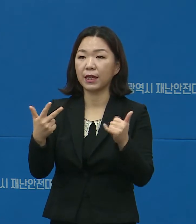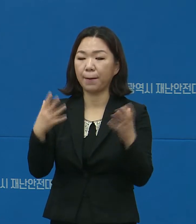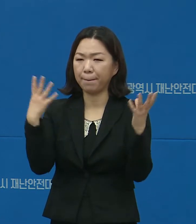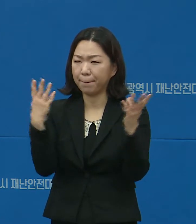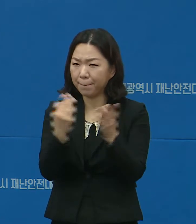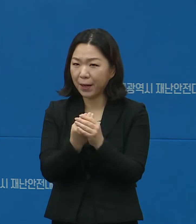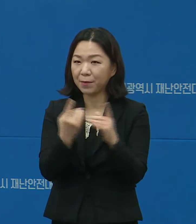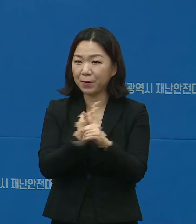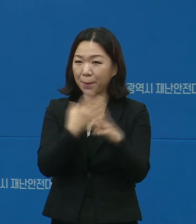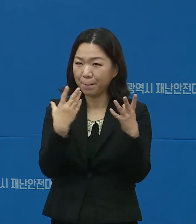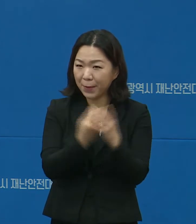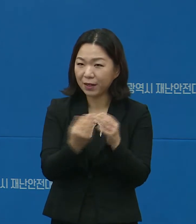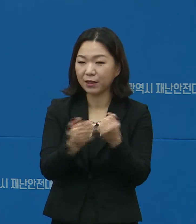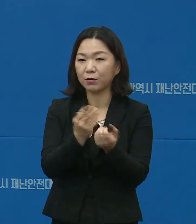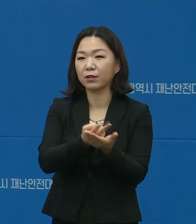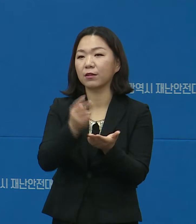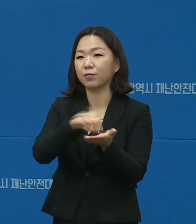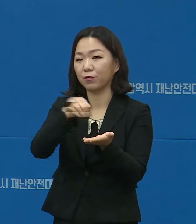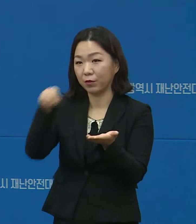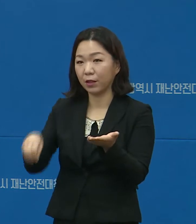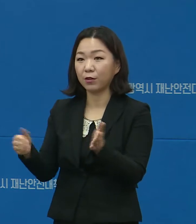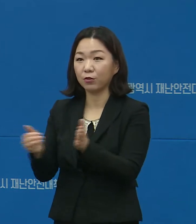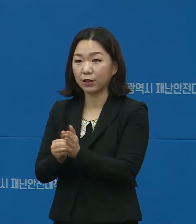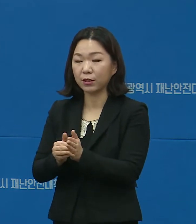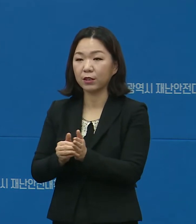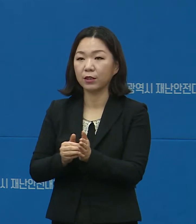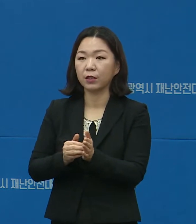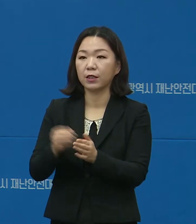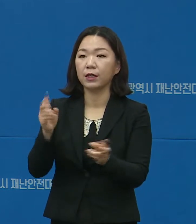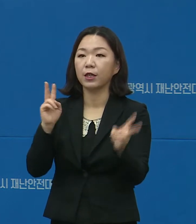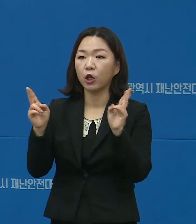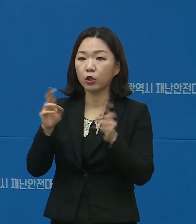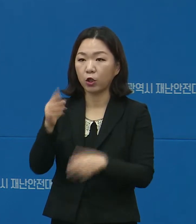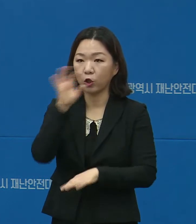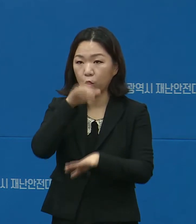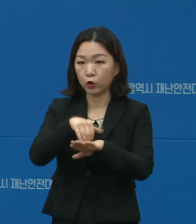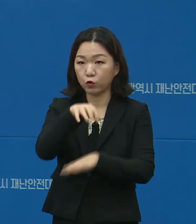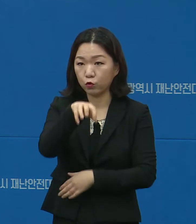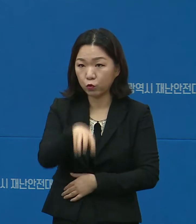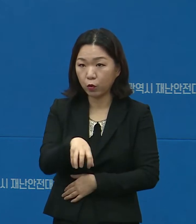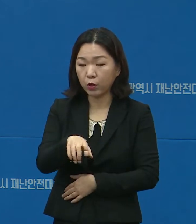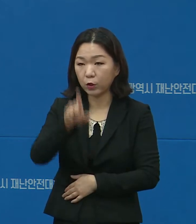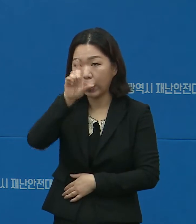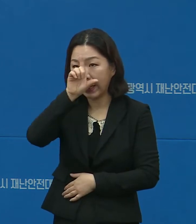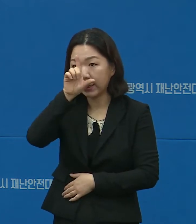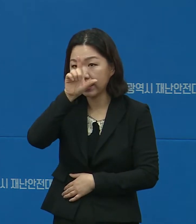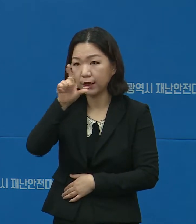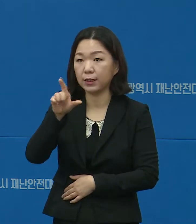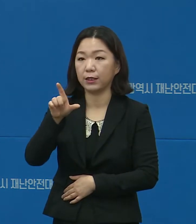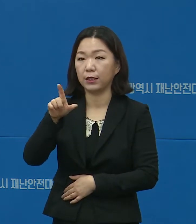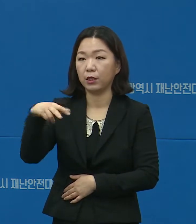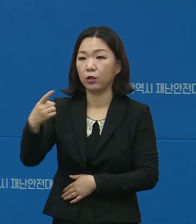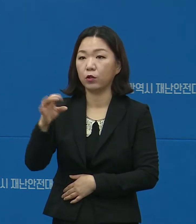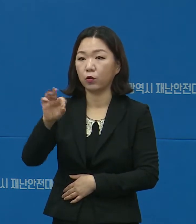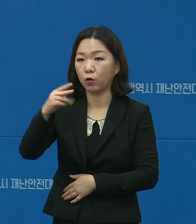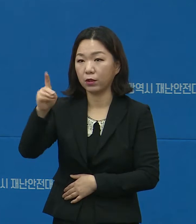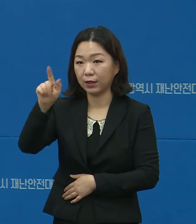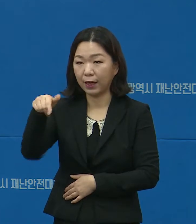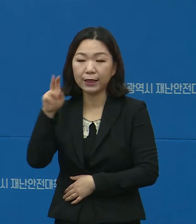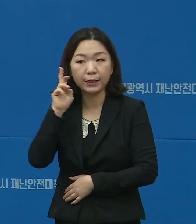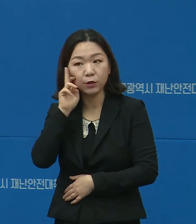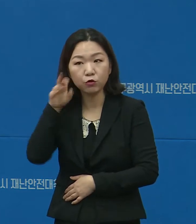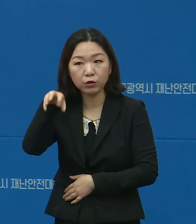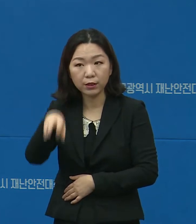퇴소하였고, 삼성인재개발 영덕연구원, LG디스플레이 동락원 기숙사 등